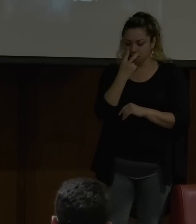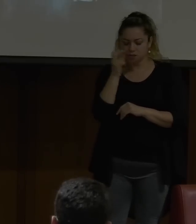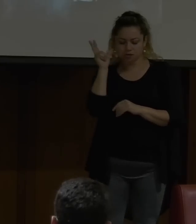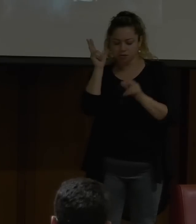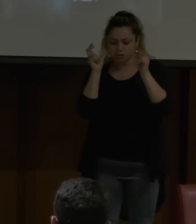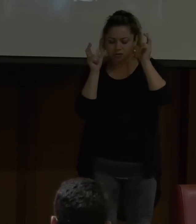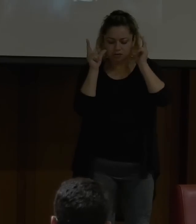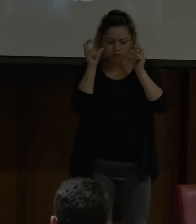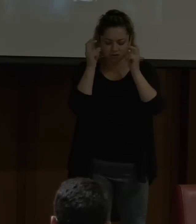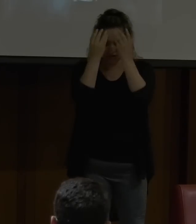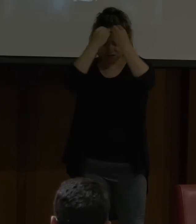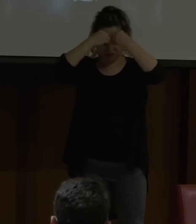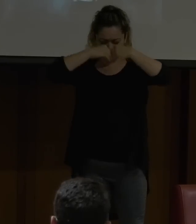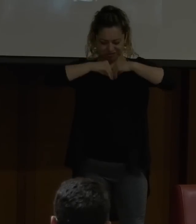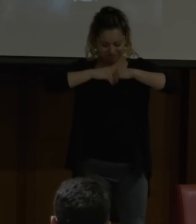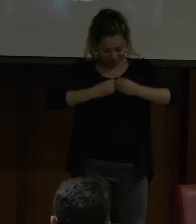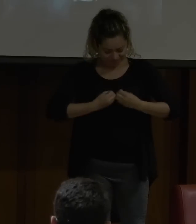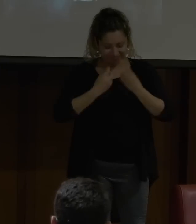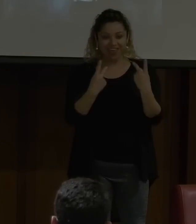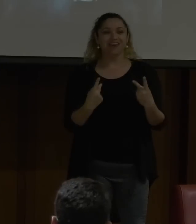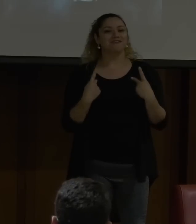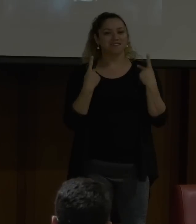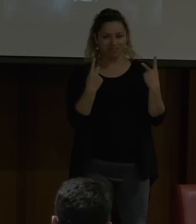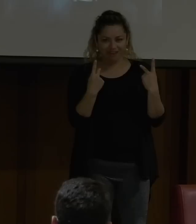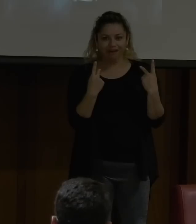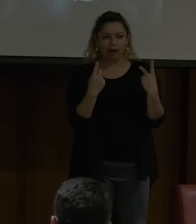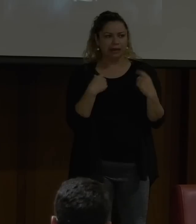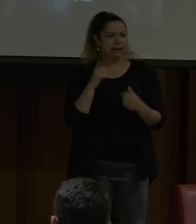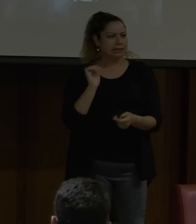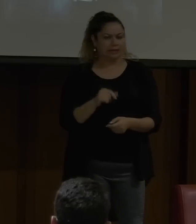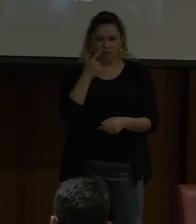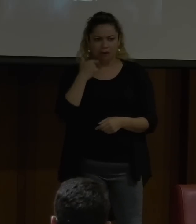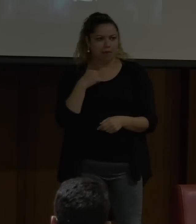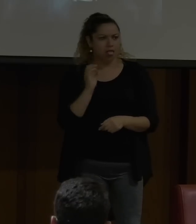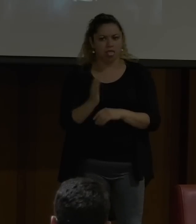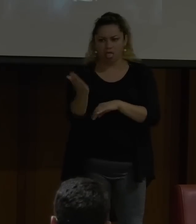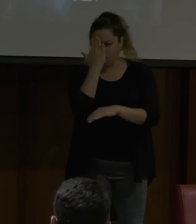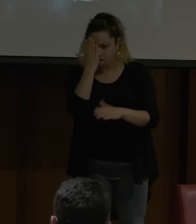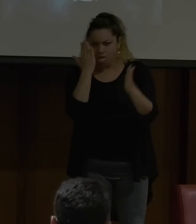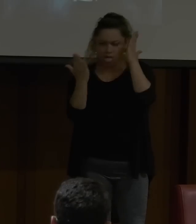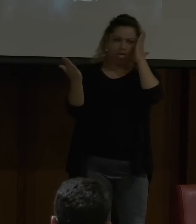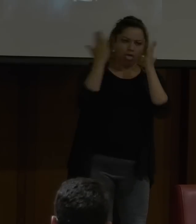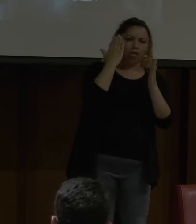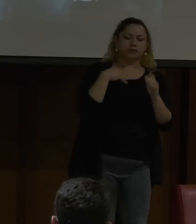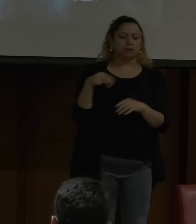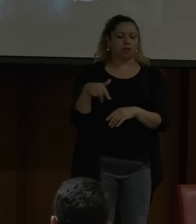le enseñaron la vida. Y todos los tropiezos también, porque tuvo que darse muchos tropiezos en un lugar